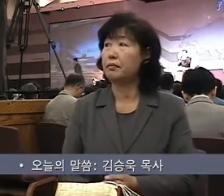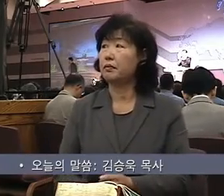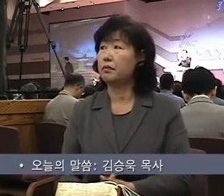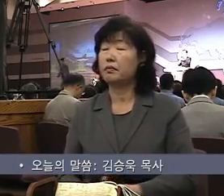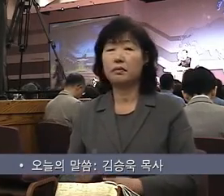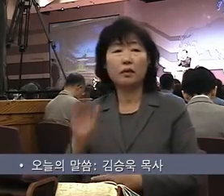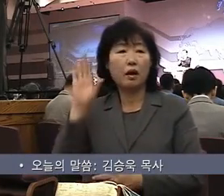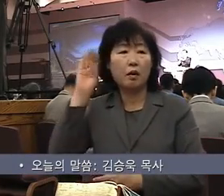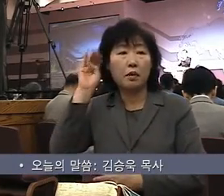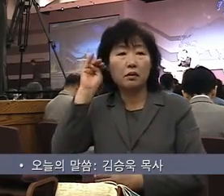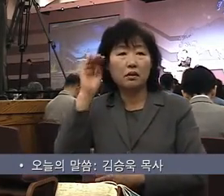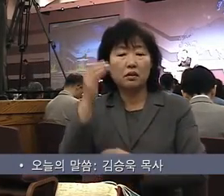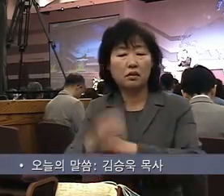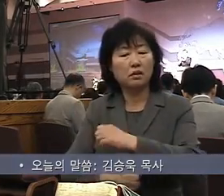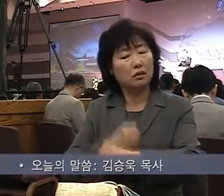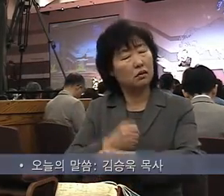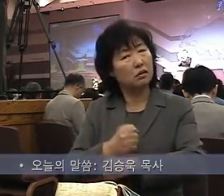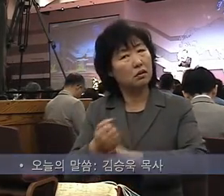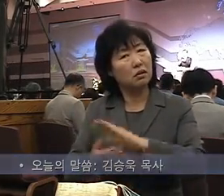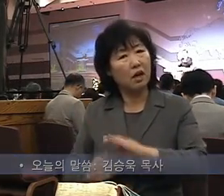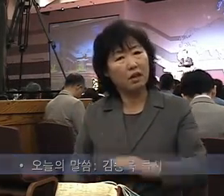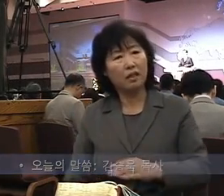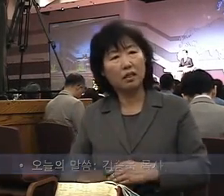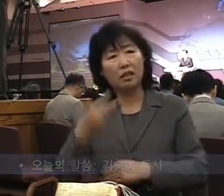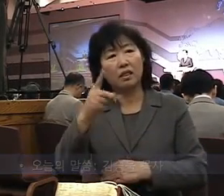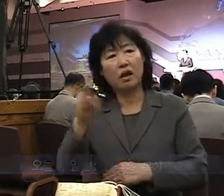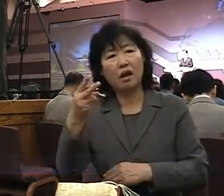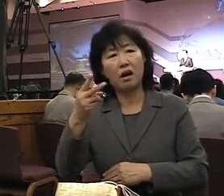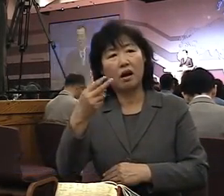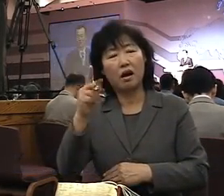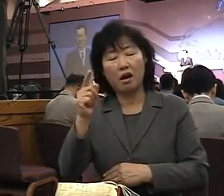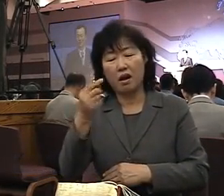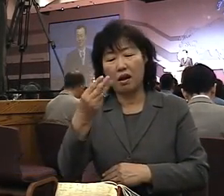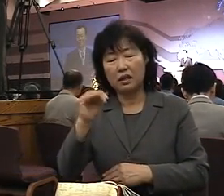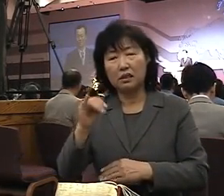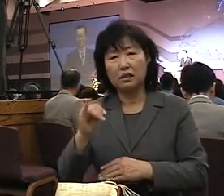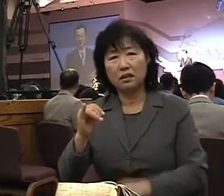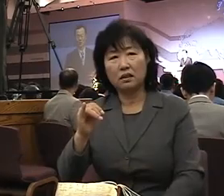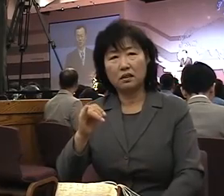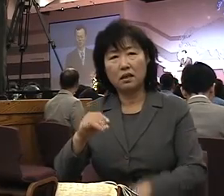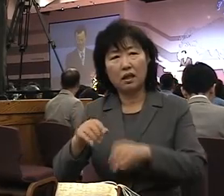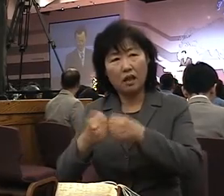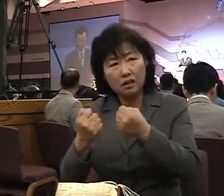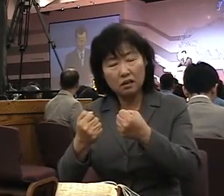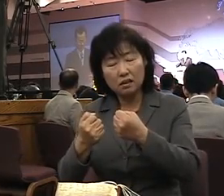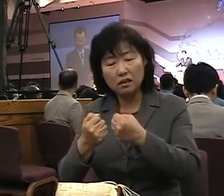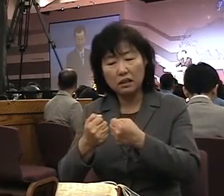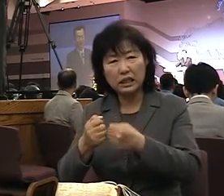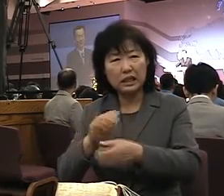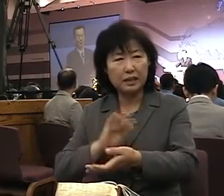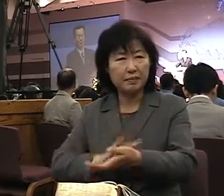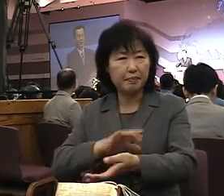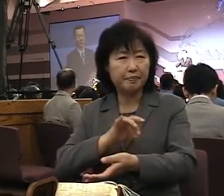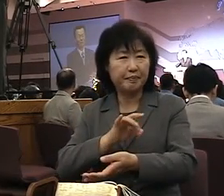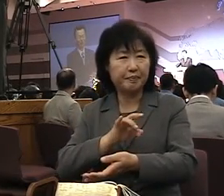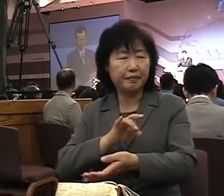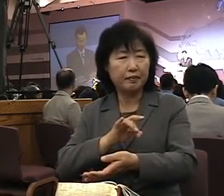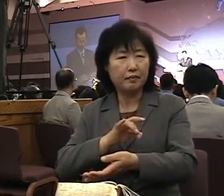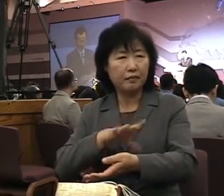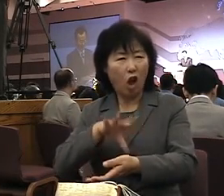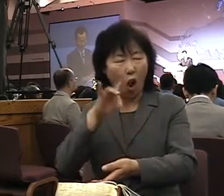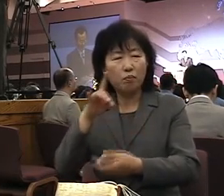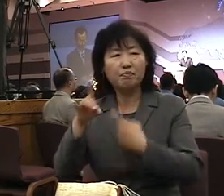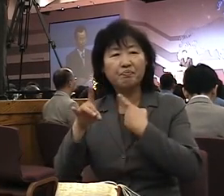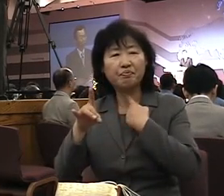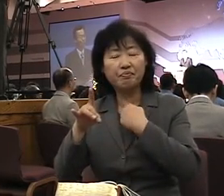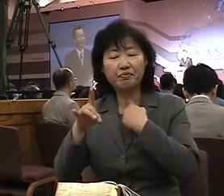몇 년 전에 제가 운동을 하다 다리를 심하게 다쳤을 때 침을 평생 처음 맞아봤습니다. 요새는 조금